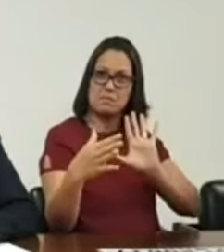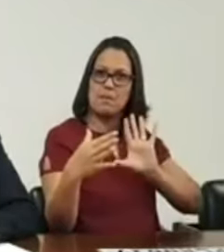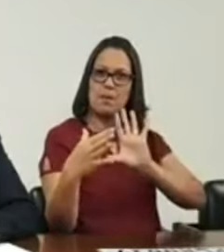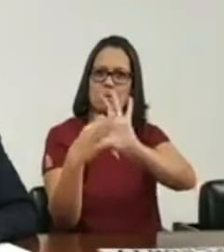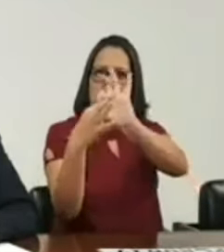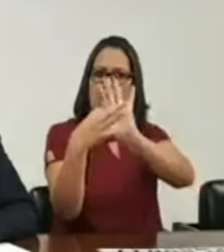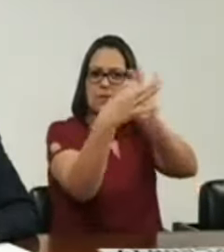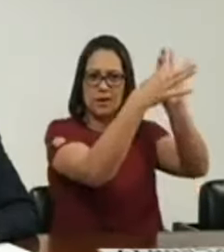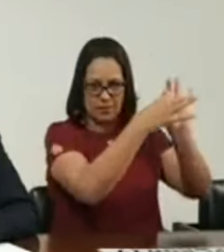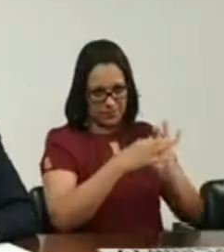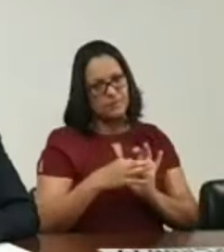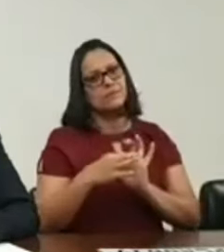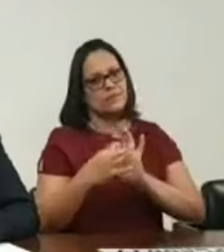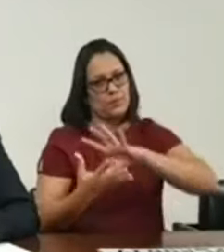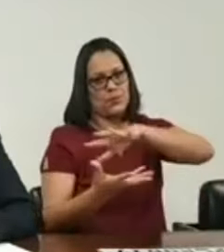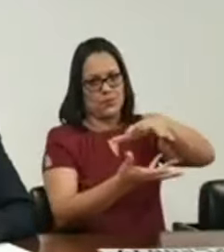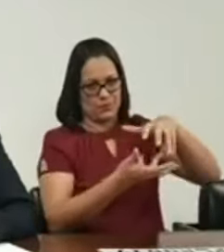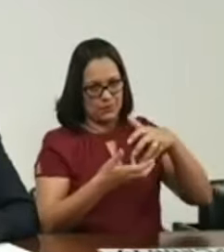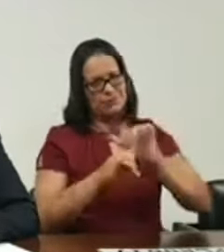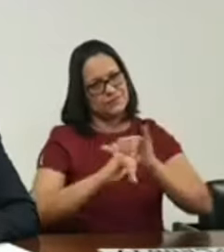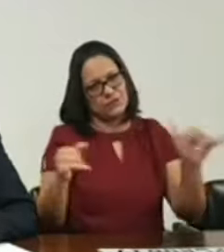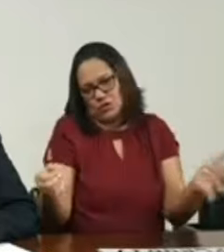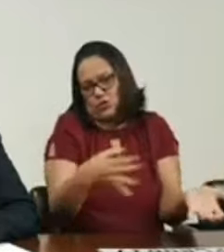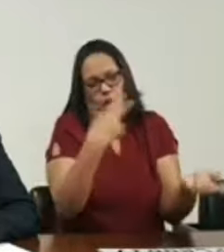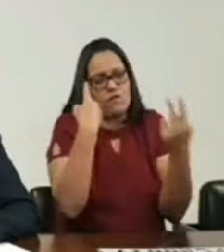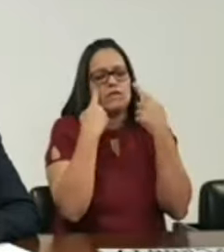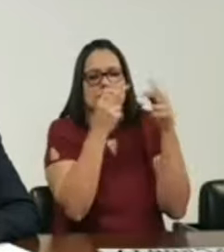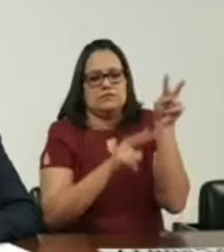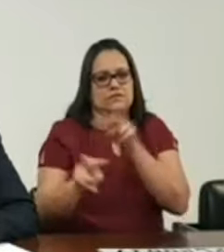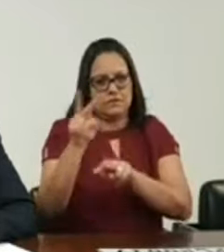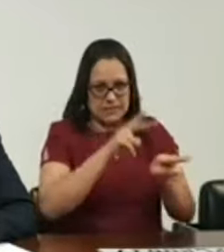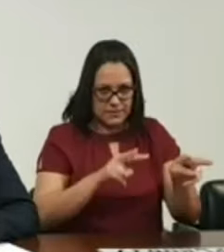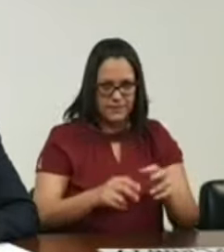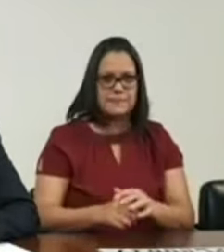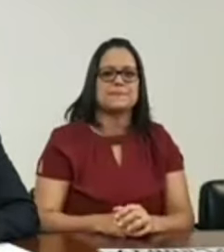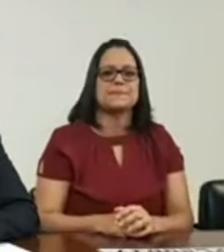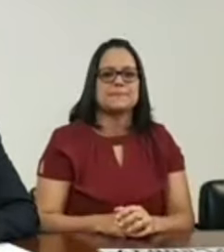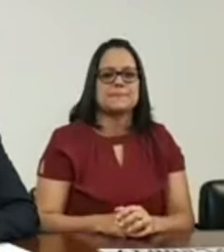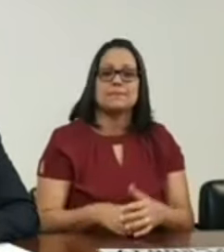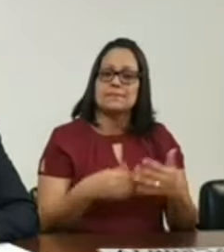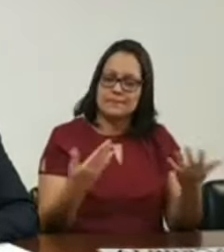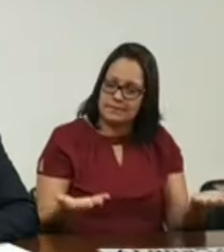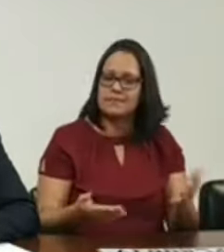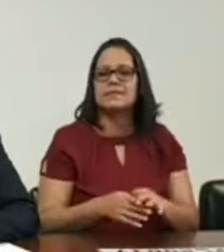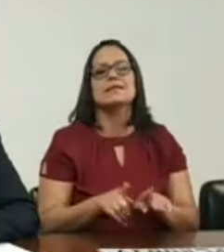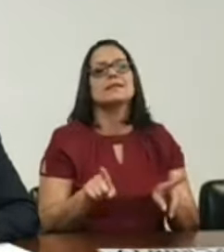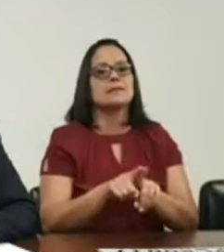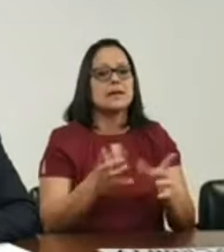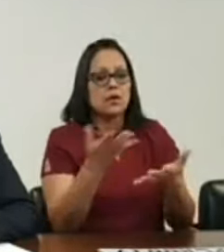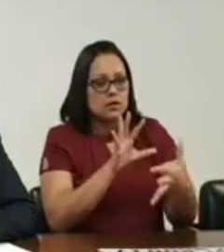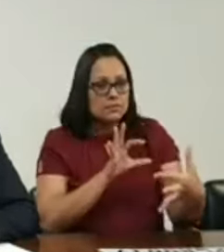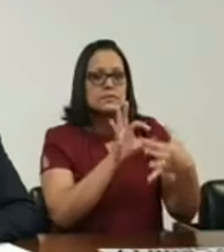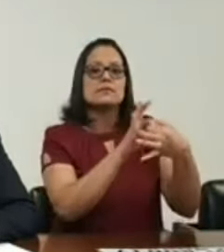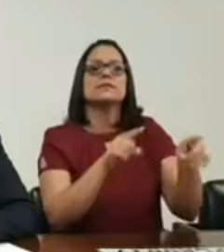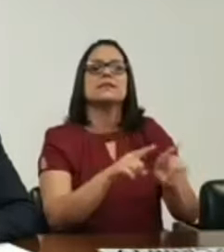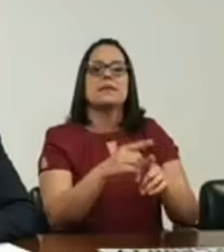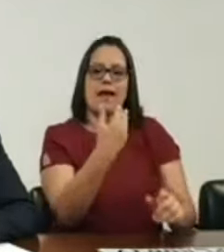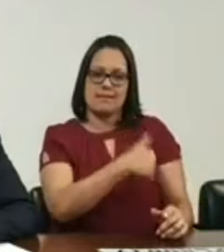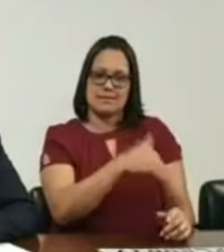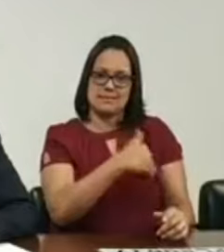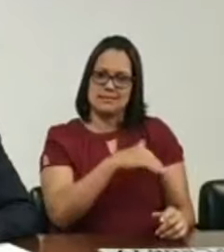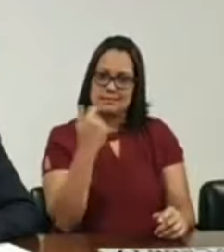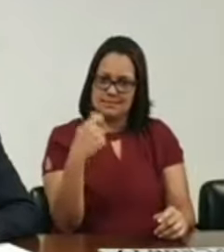dentro da região e com o resto do mundo. Nova visão. Né? E coordenação muito especificamente com a Argentina, convergência de visões